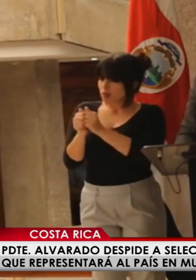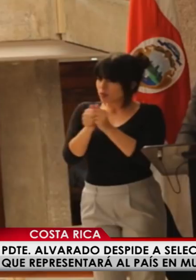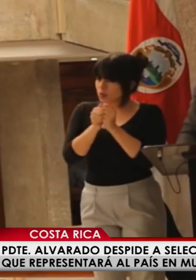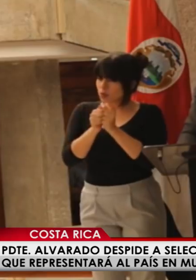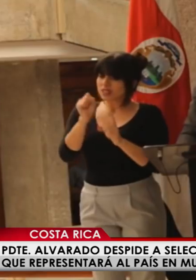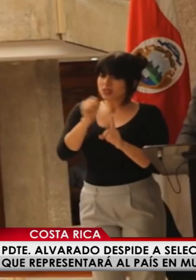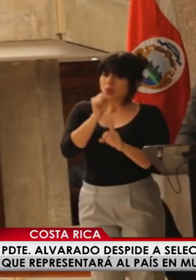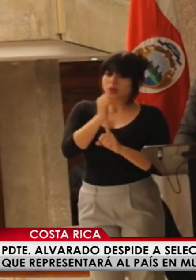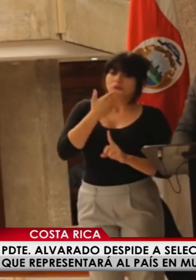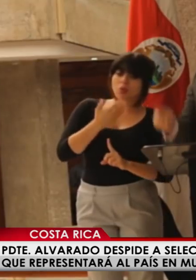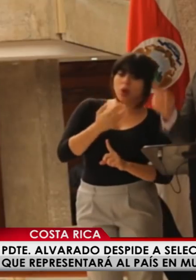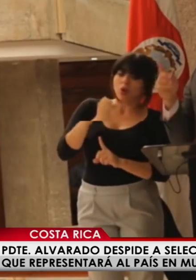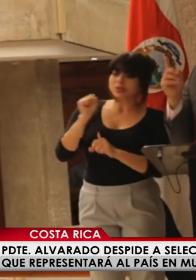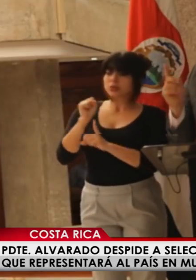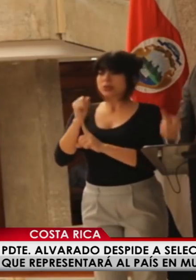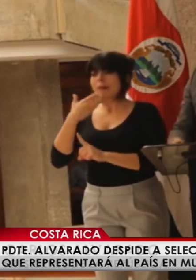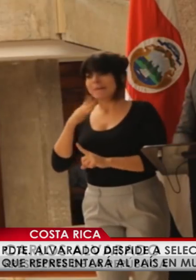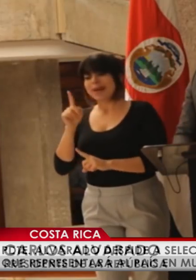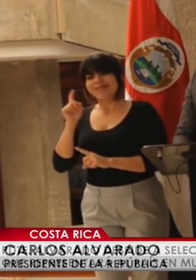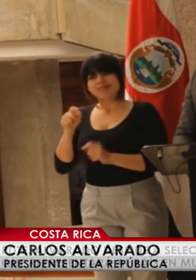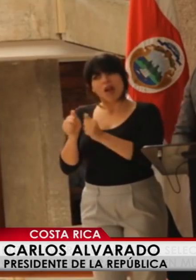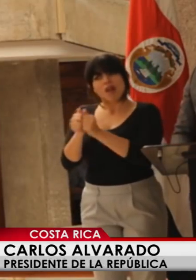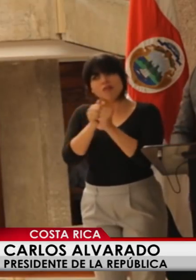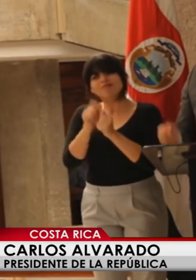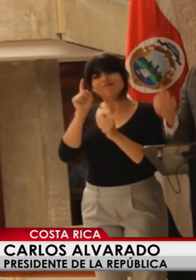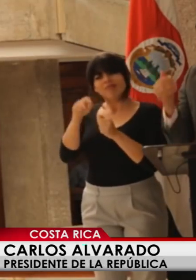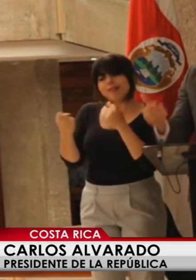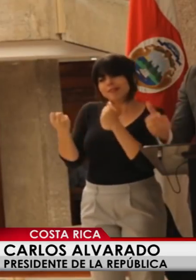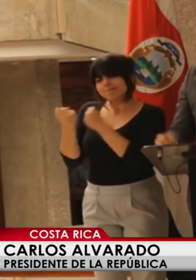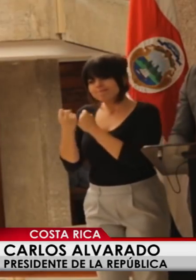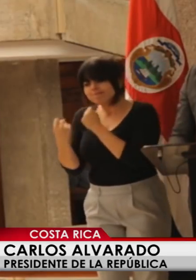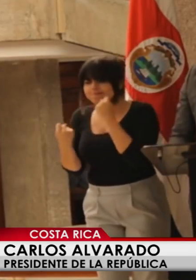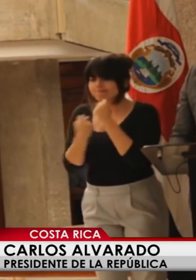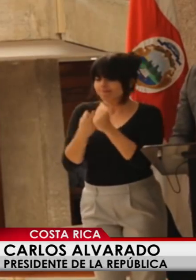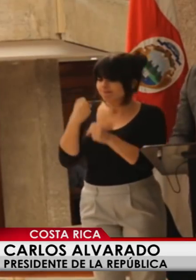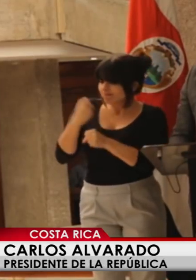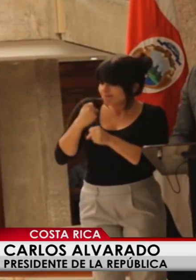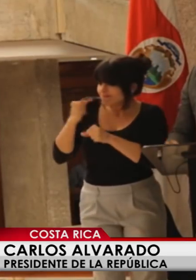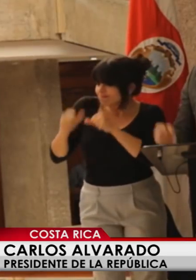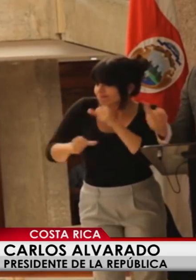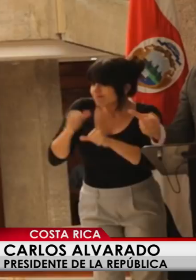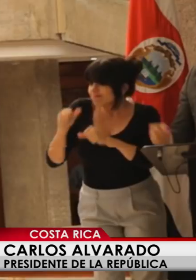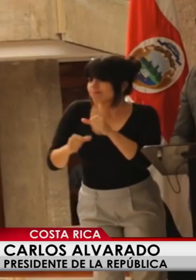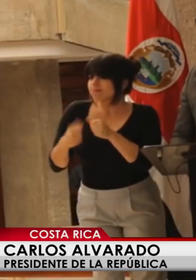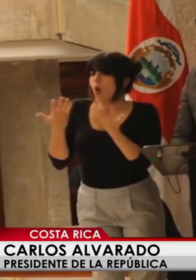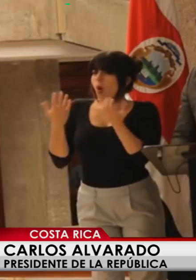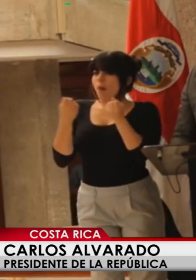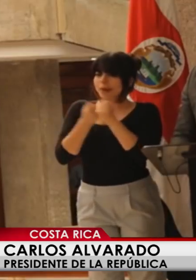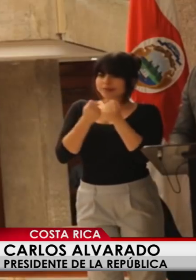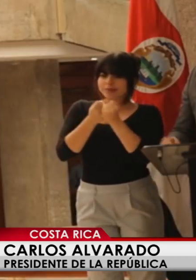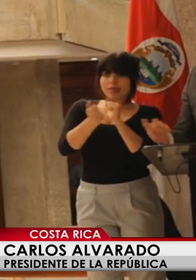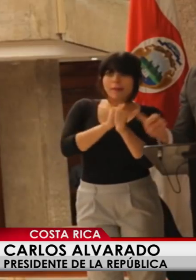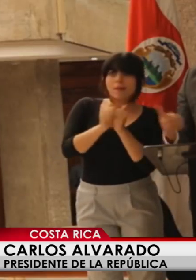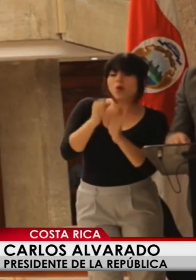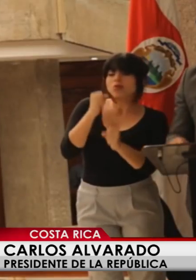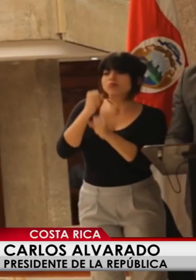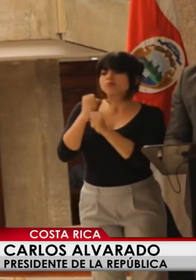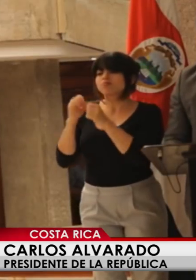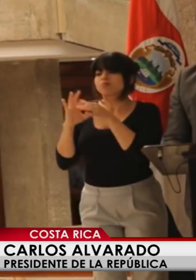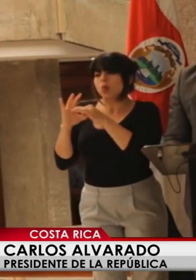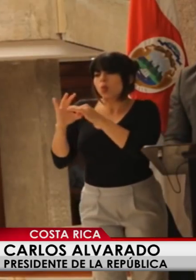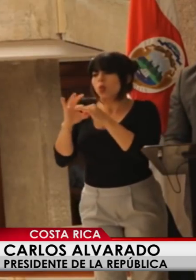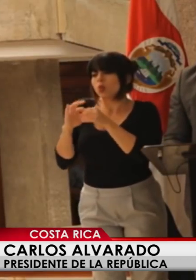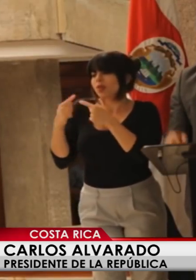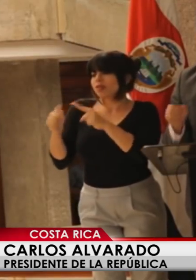buenas y en las malas. Tenemos que apoyarnos, tenemos que trabajar para salir adelante, apoyando el deporte, trabajando en conjunto en